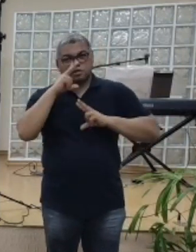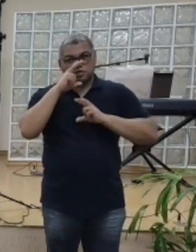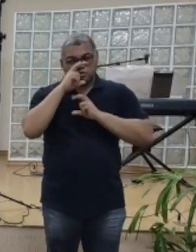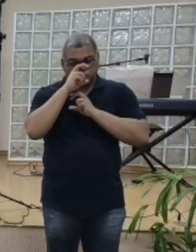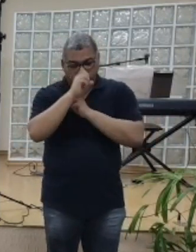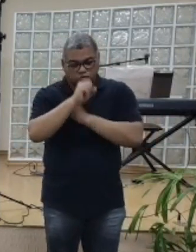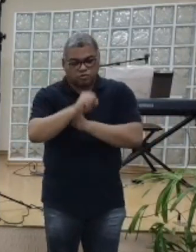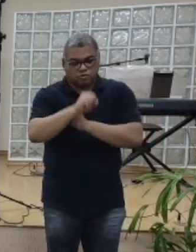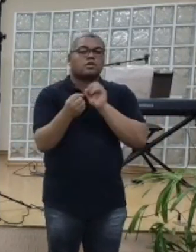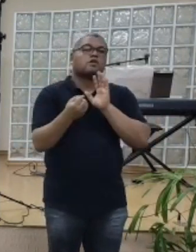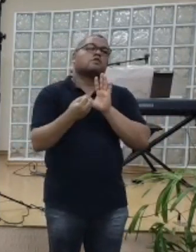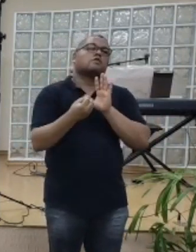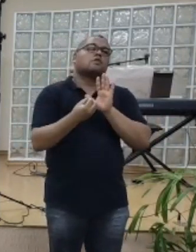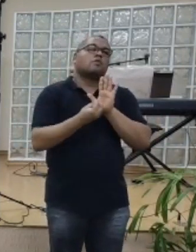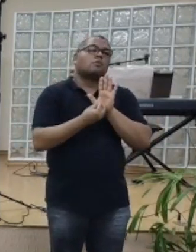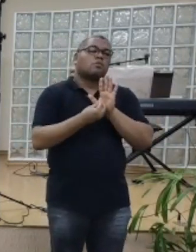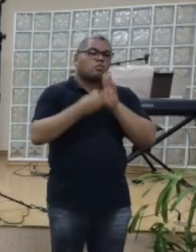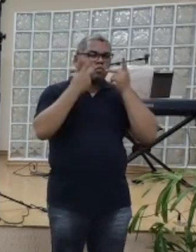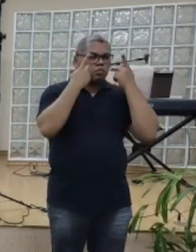para a vida de vocês?